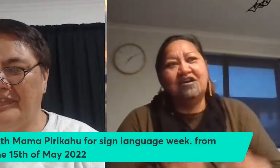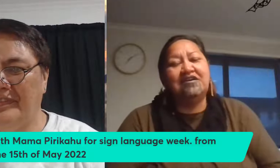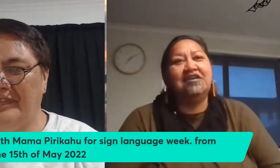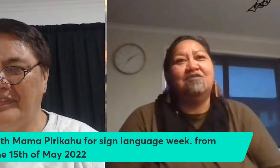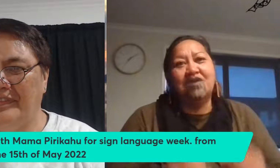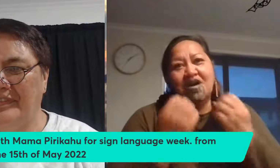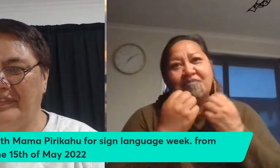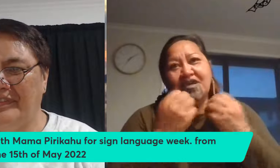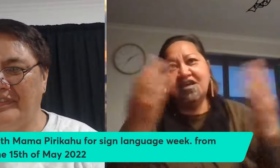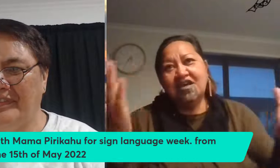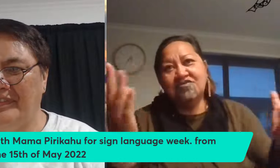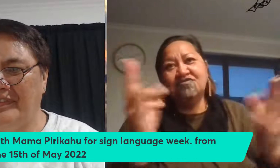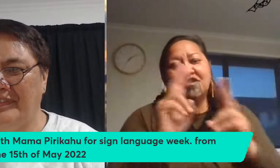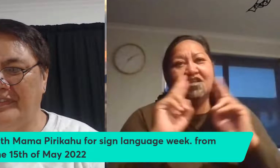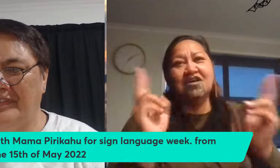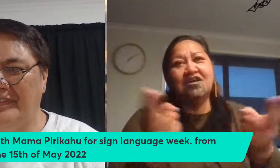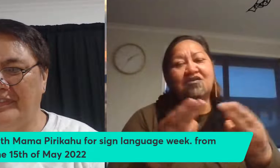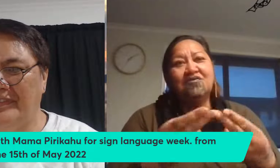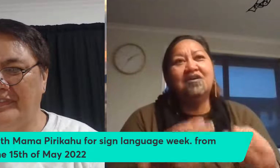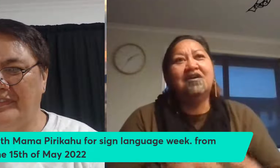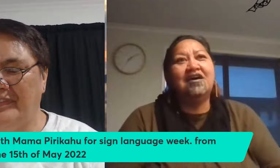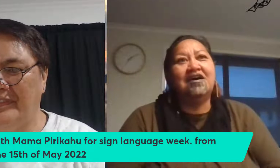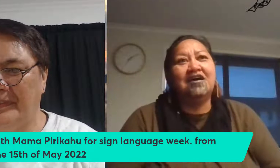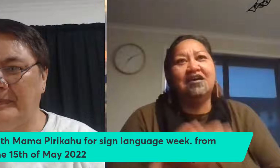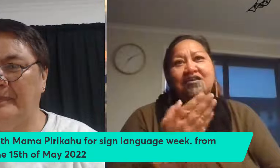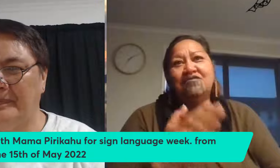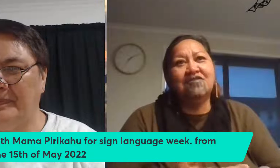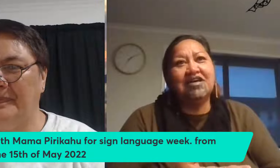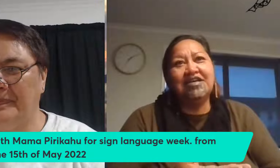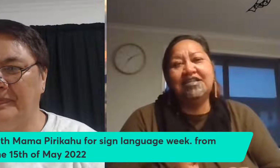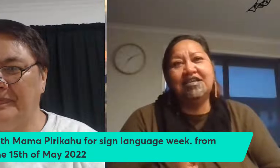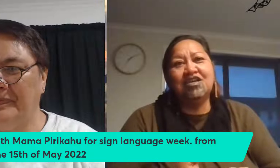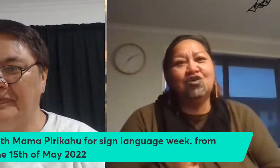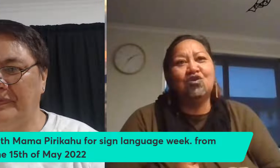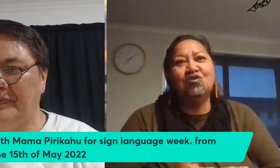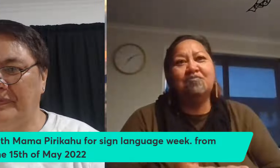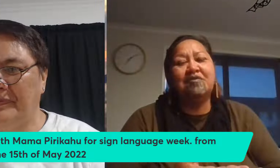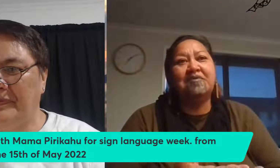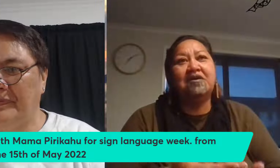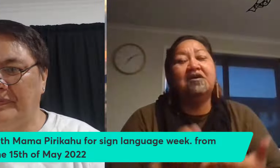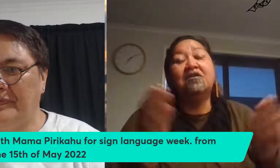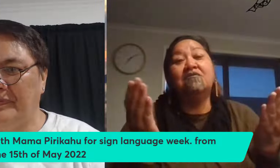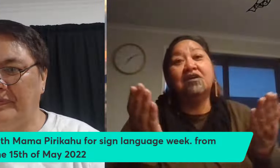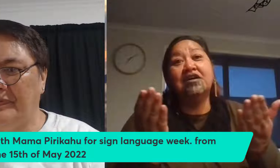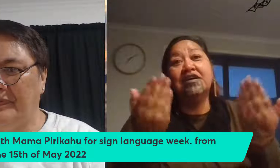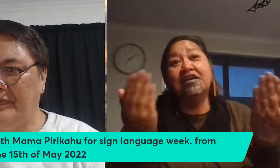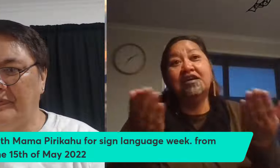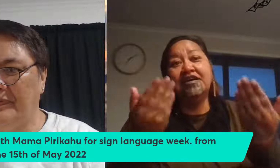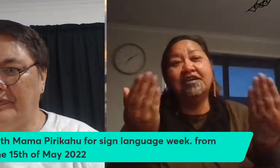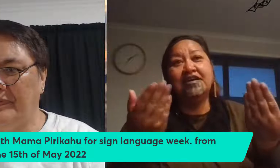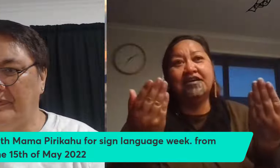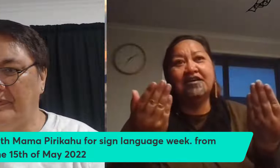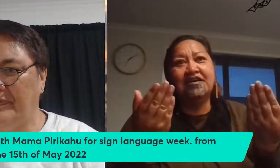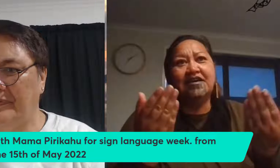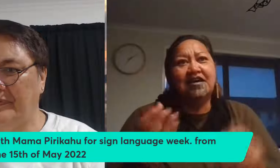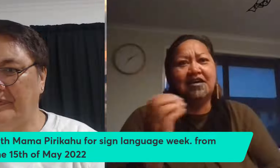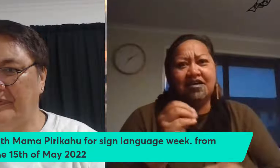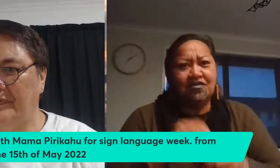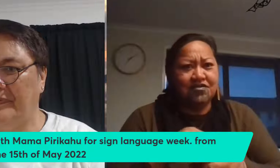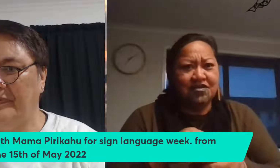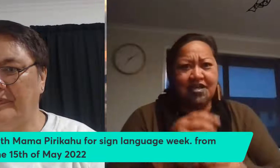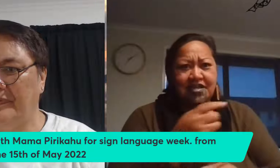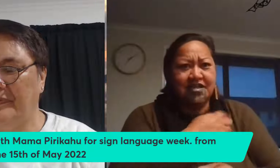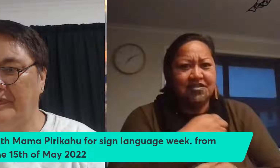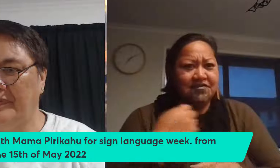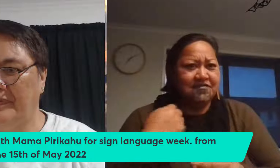Nau rā I wakamihi atu ki te ao, I runga I tēnei kaupapa waka ira,